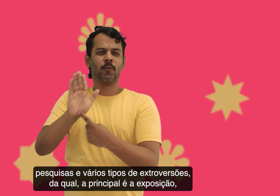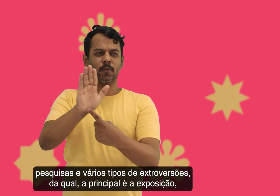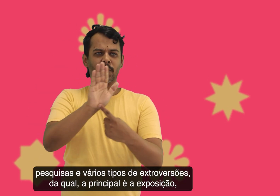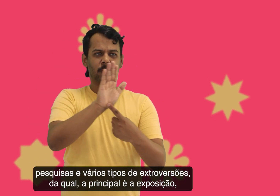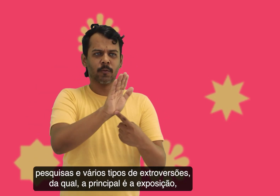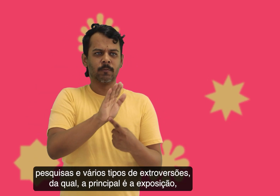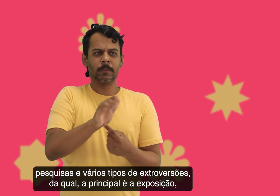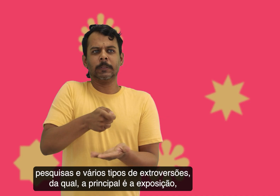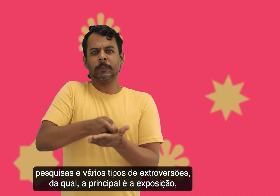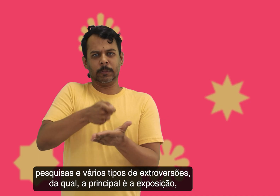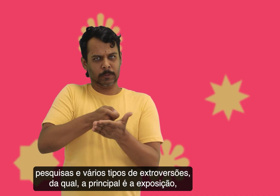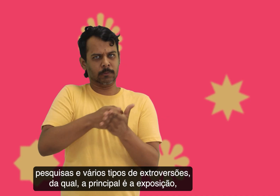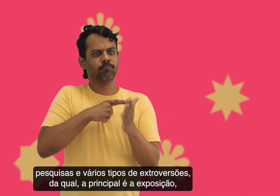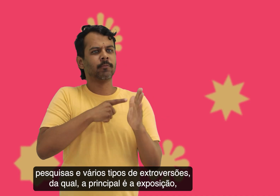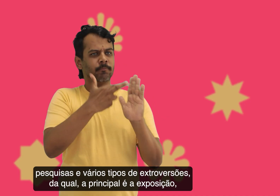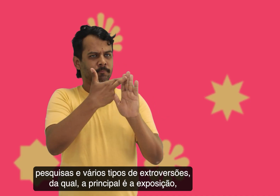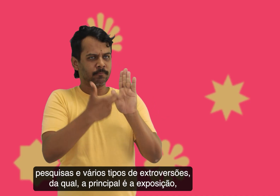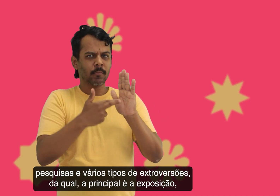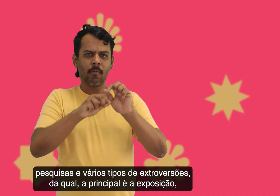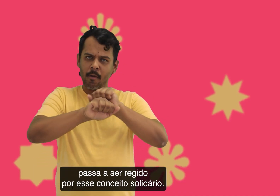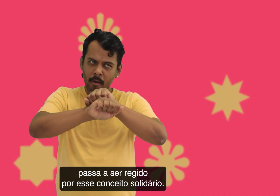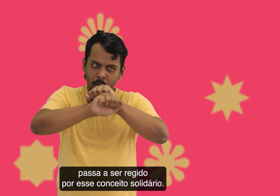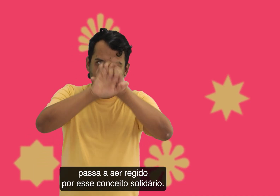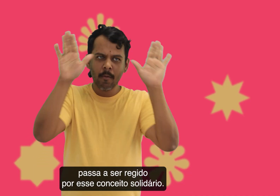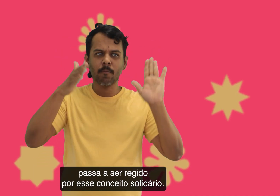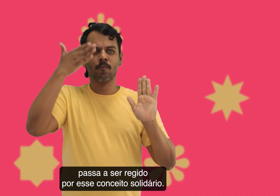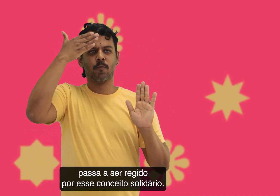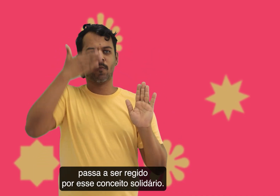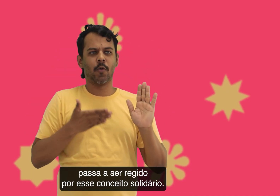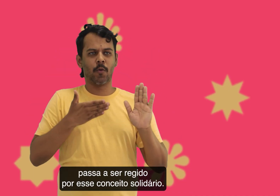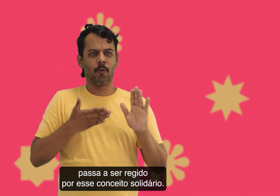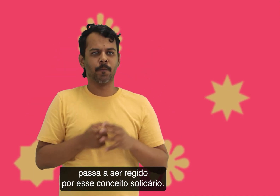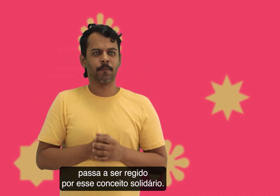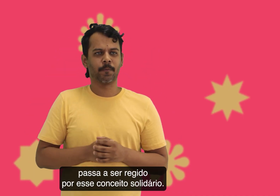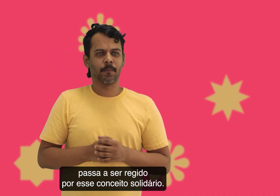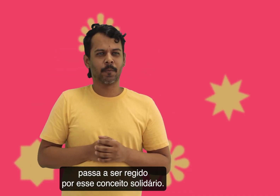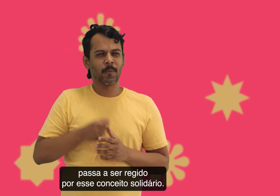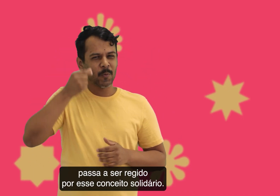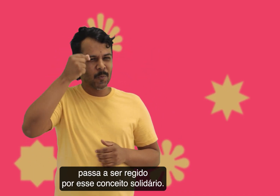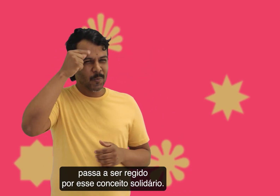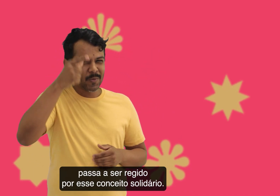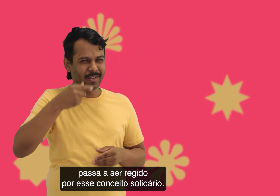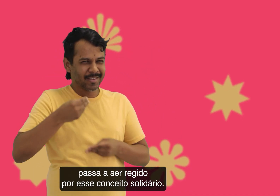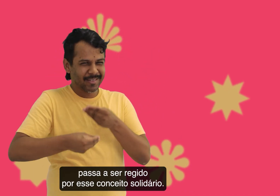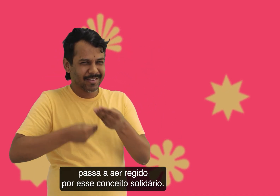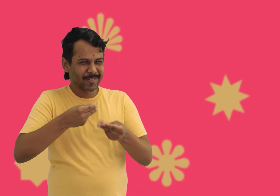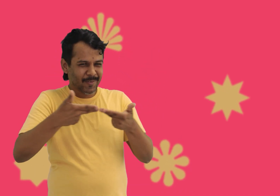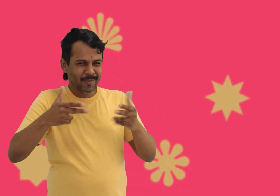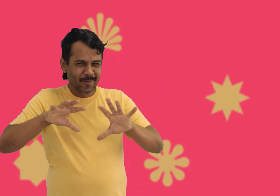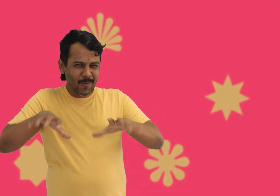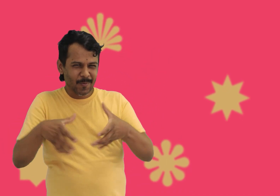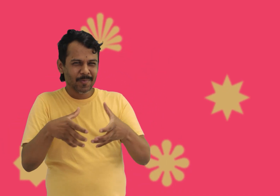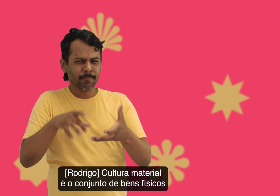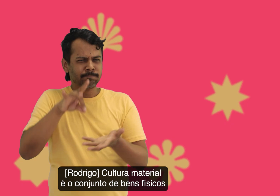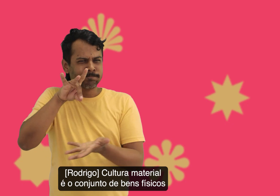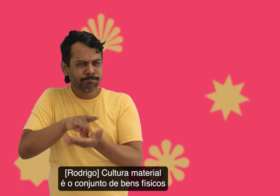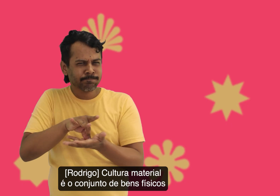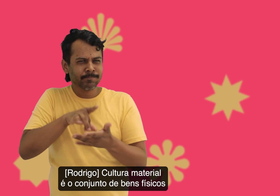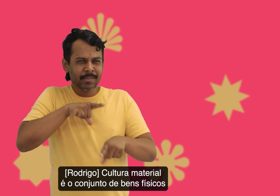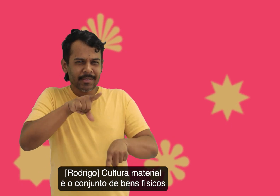de extroversões, a principal exposição passa a ser regido por esse conceito solidário, né? Cultura